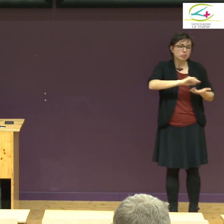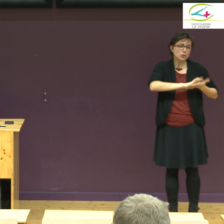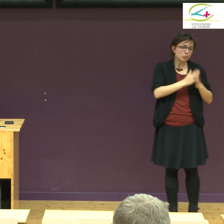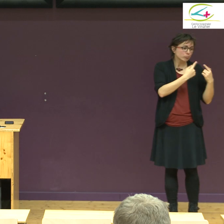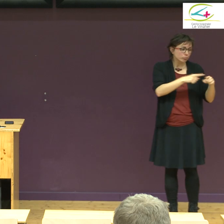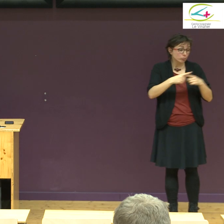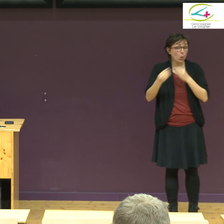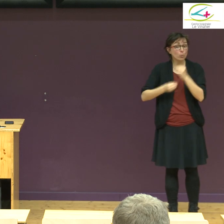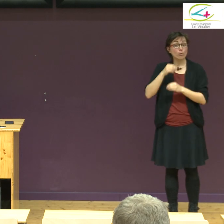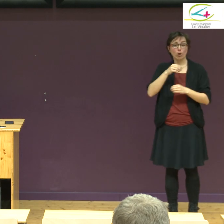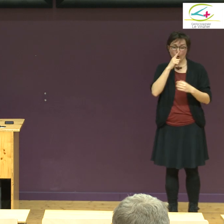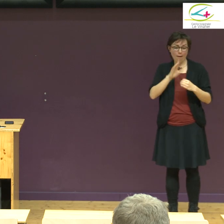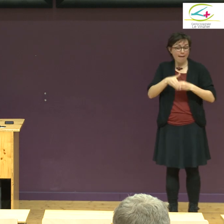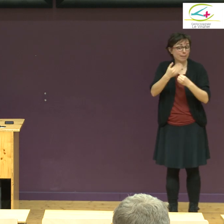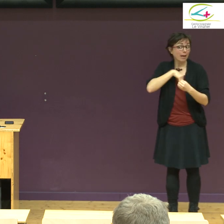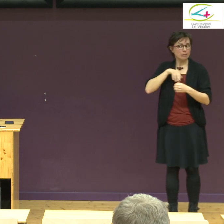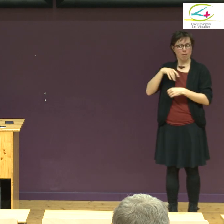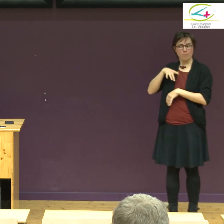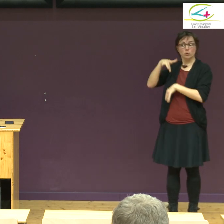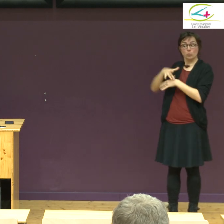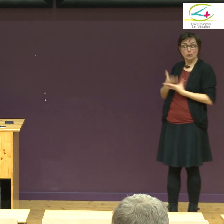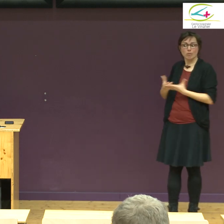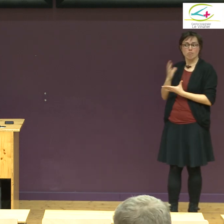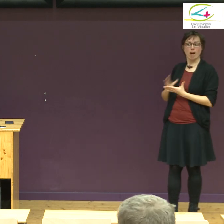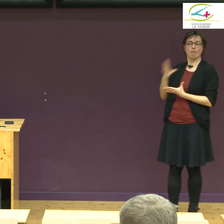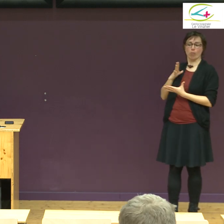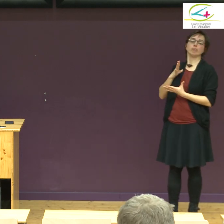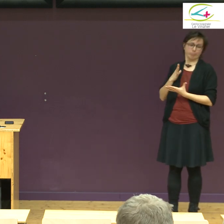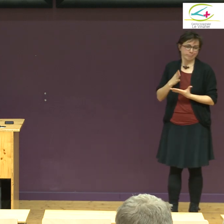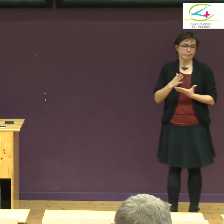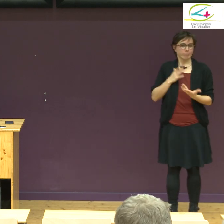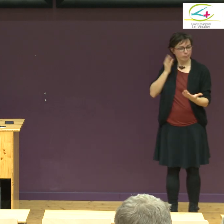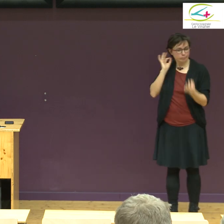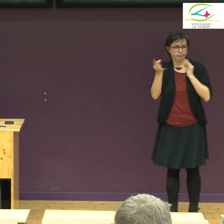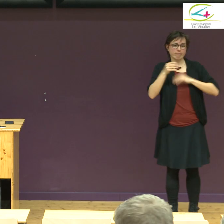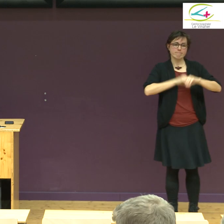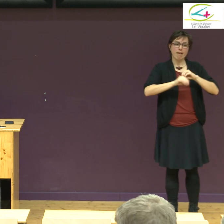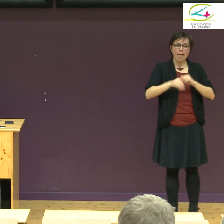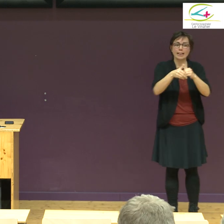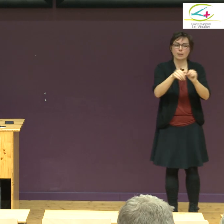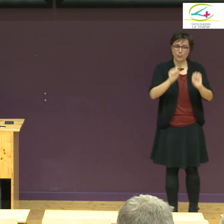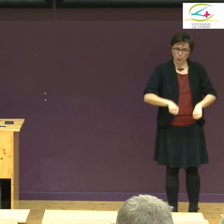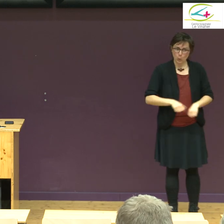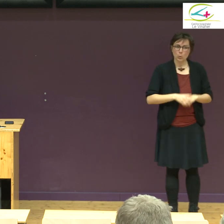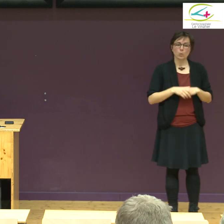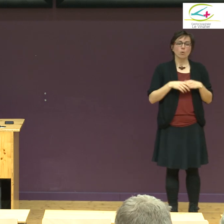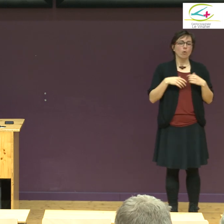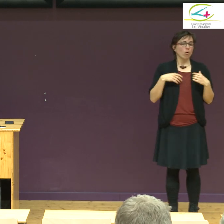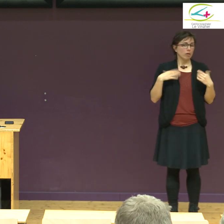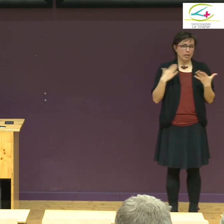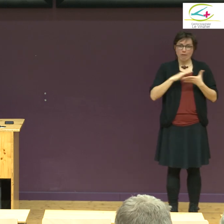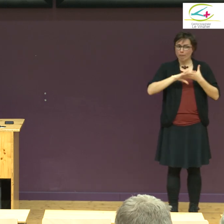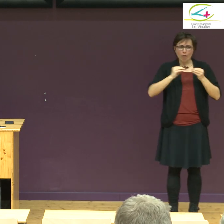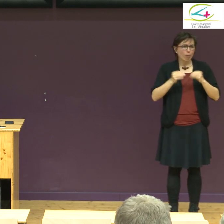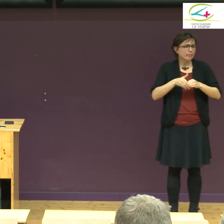entraides par des pairs, donc des personnes qui ont vécu la même situation, quelle qu'elle soit. Je disais aussi, donc sous différentes